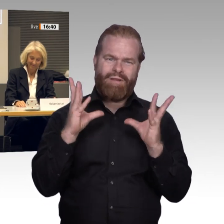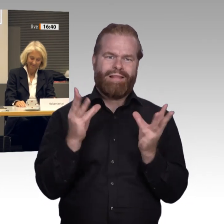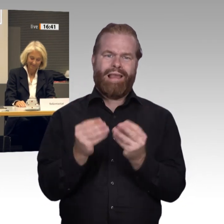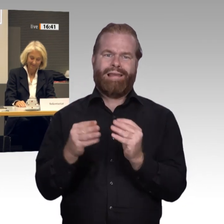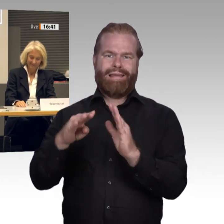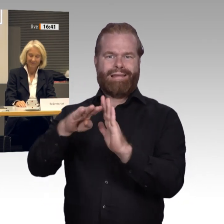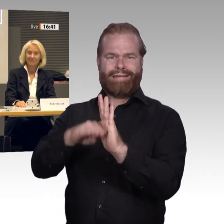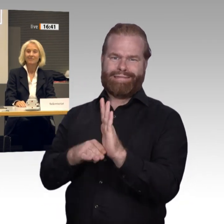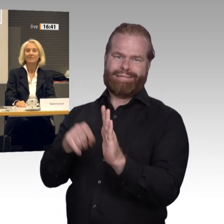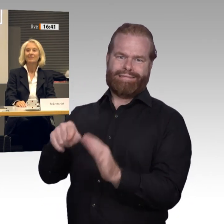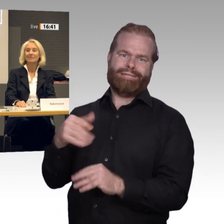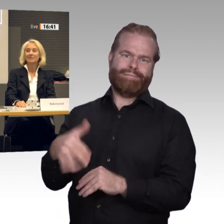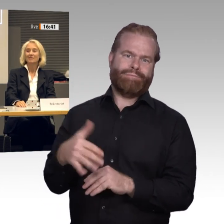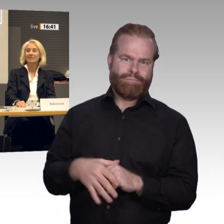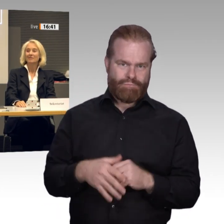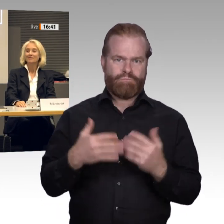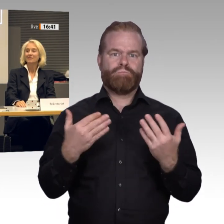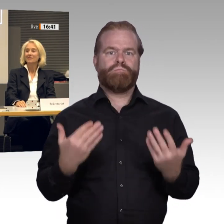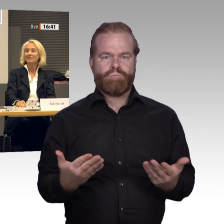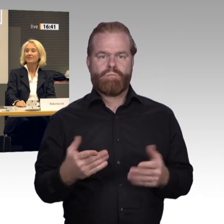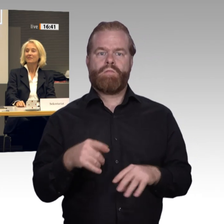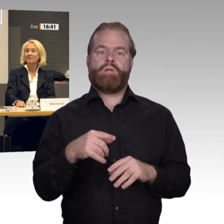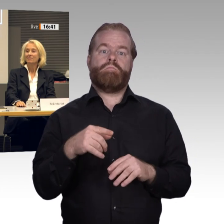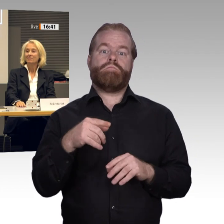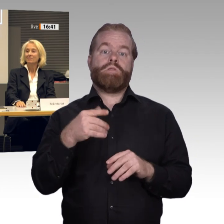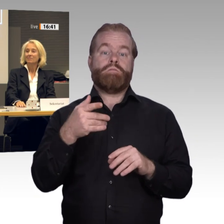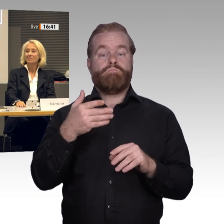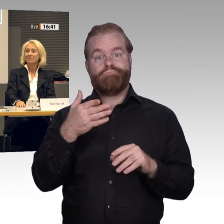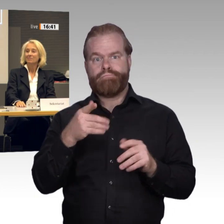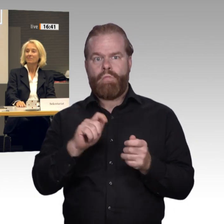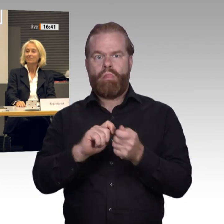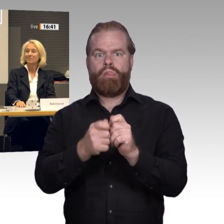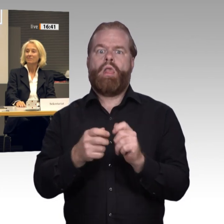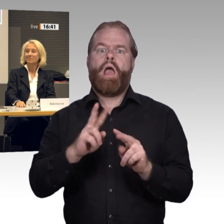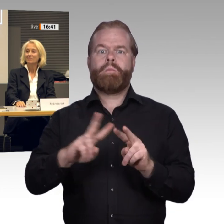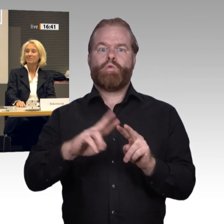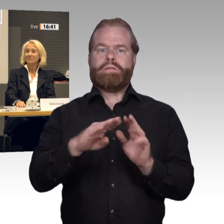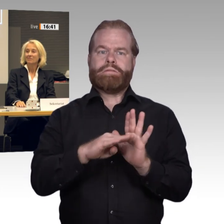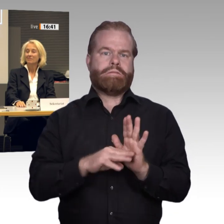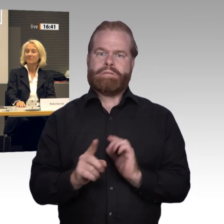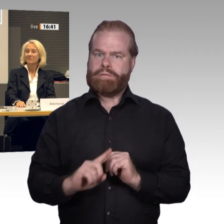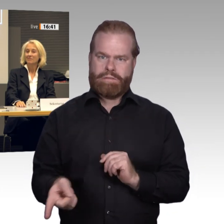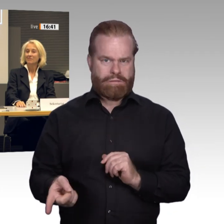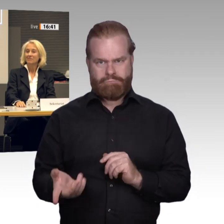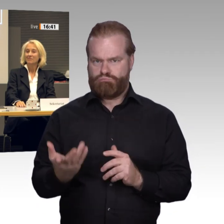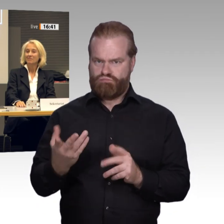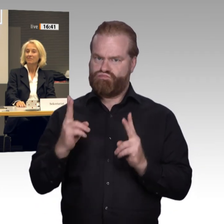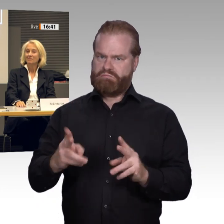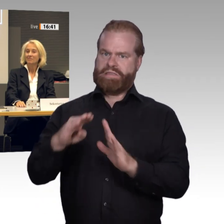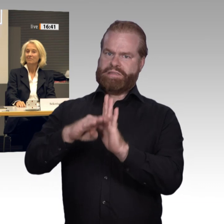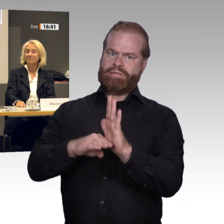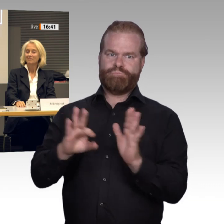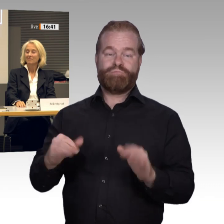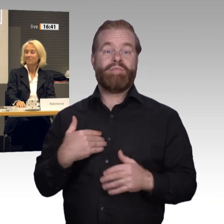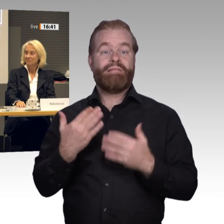ich hier. Ich bedanke mich bei den Sachverständigen für die präzisen und für die tollen Antworten, aber gleichzeitig auch bei den Kolleginnen